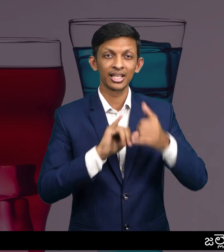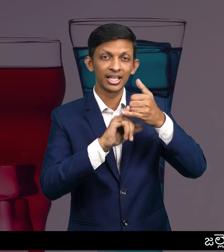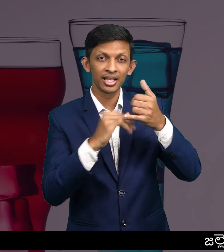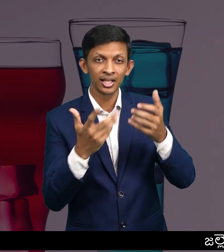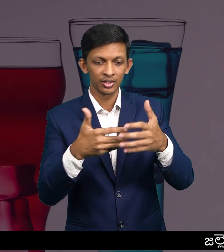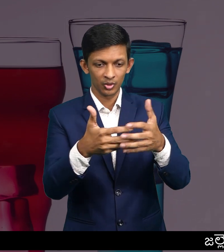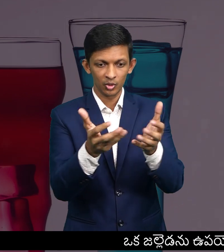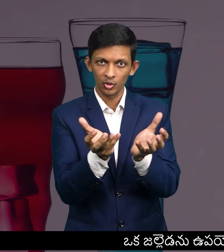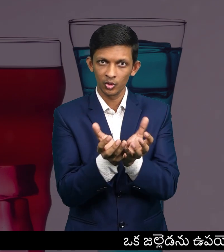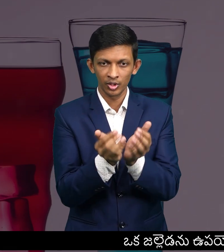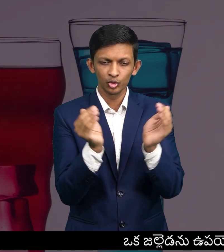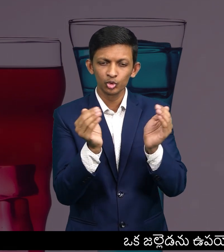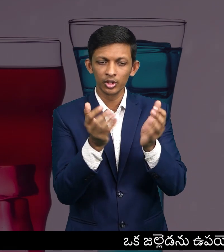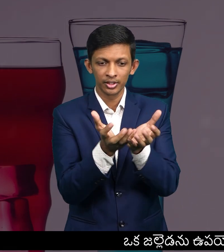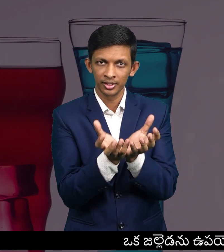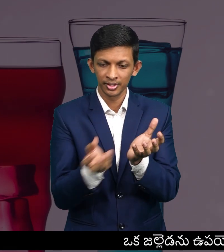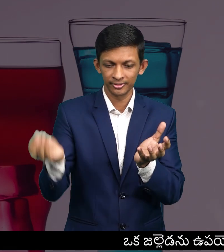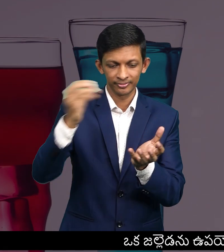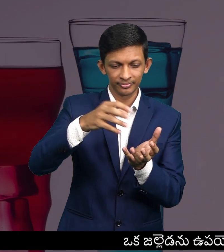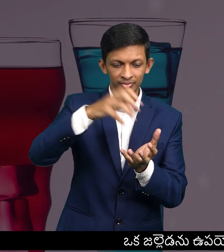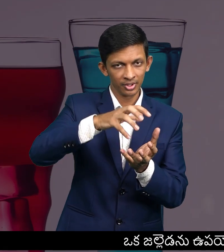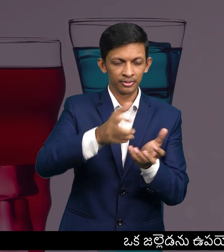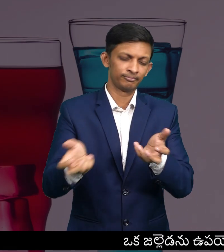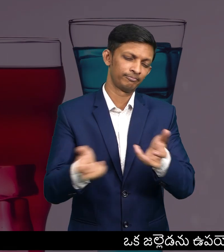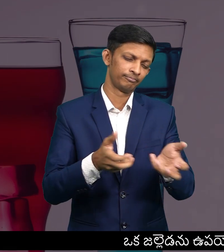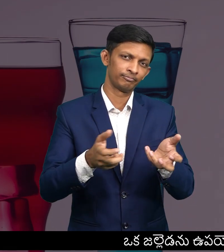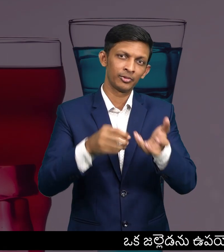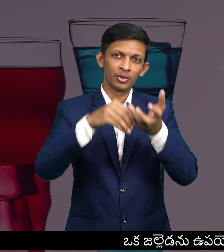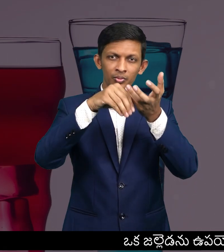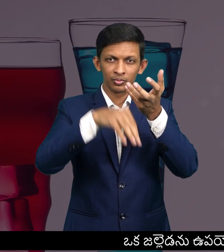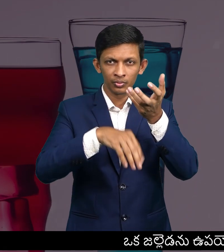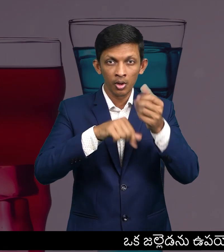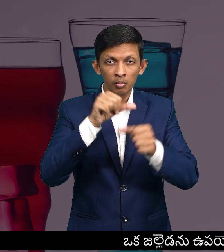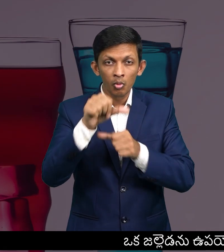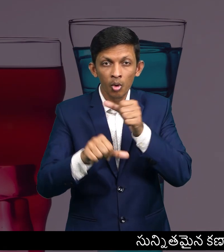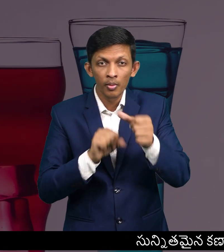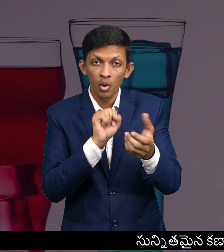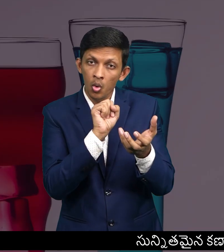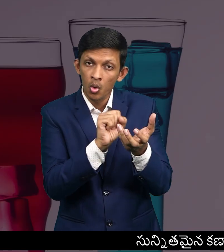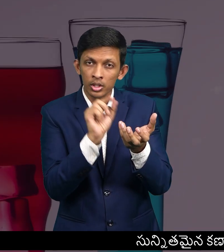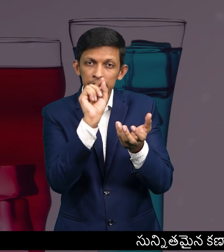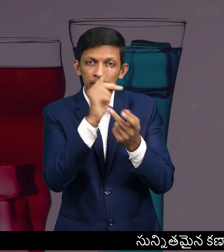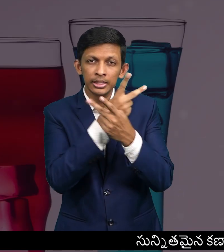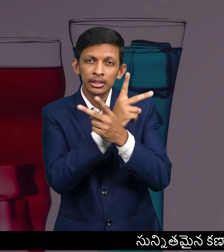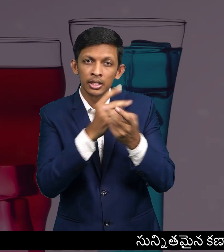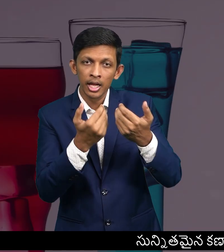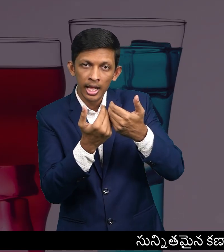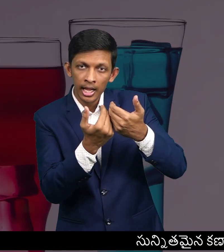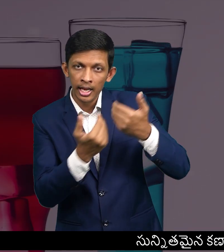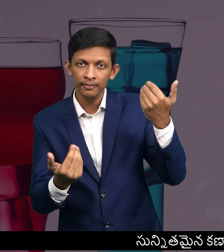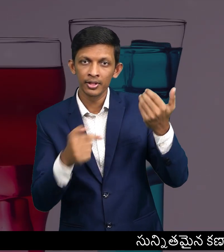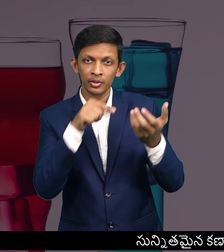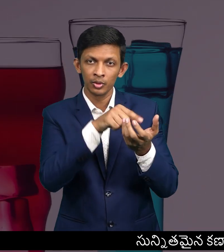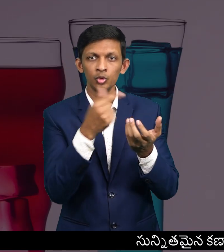పట్టడం ఒక జల్లెడను ఉపయోగించి పెద్ద కణాల నుండి సున్నితమైన కణాలను వేరు చేసే ప్రక్రియ.